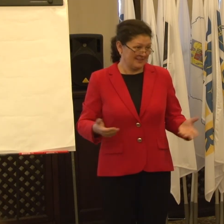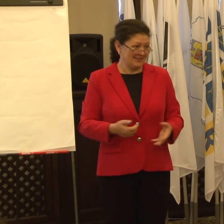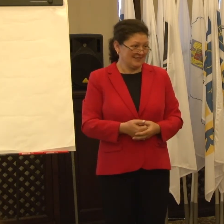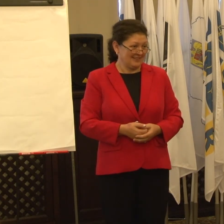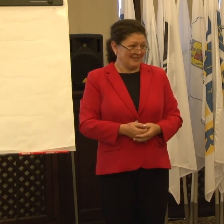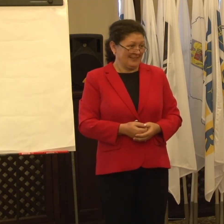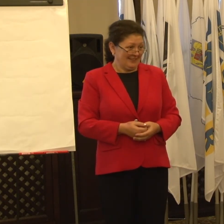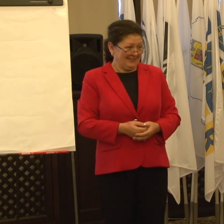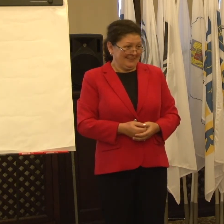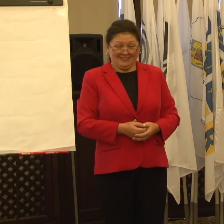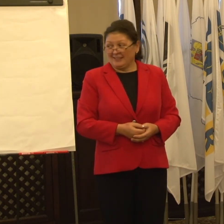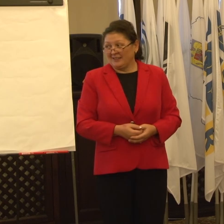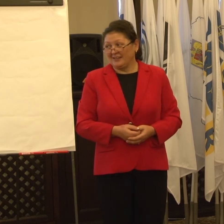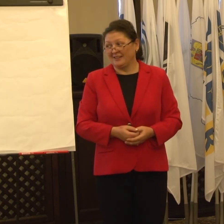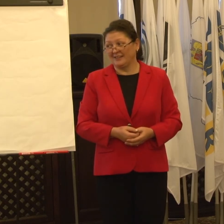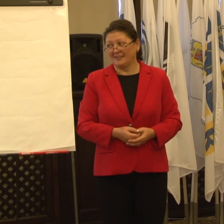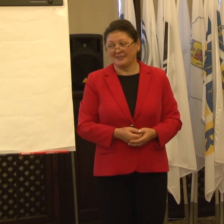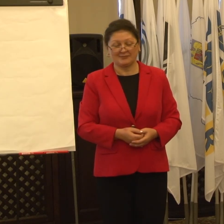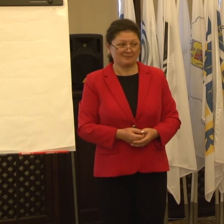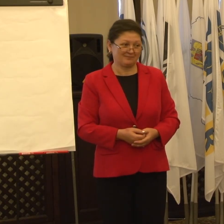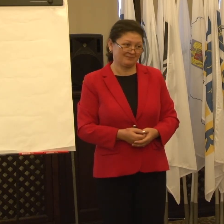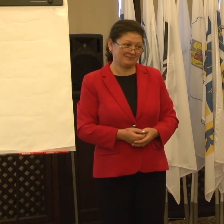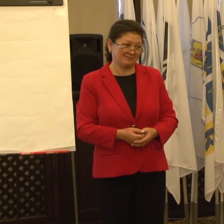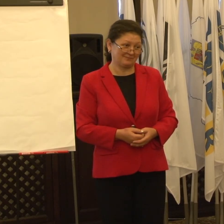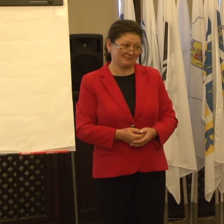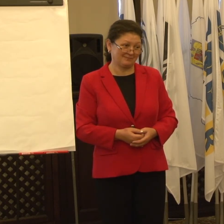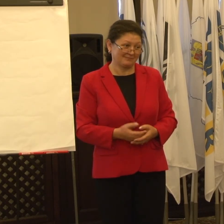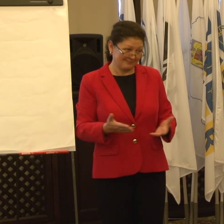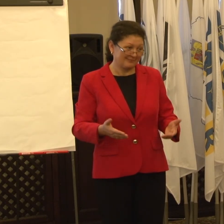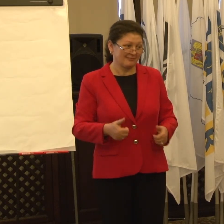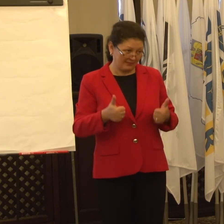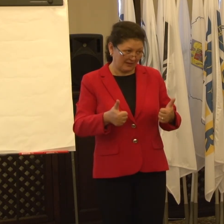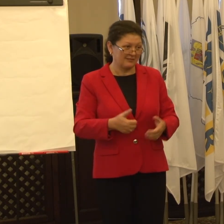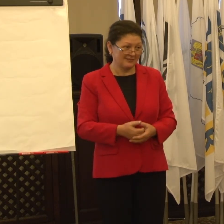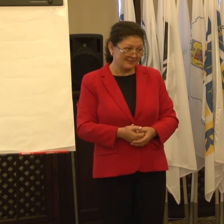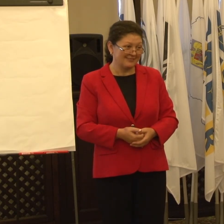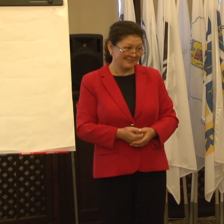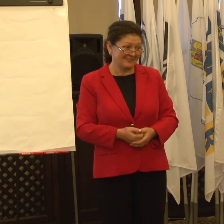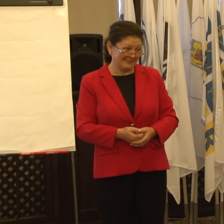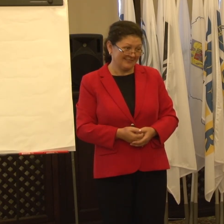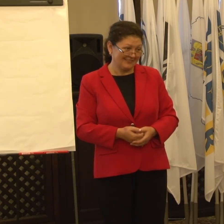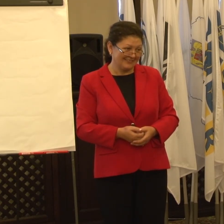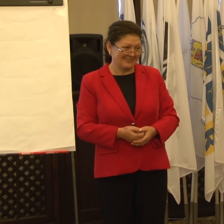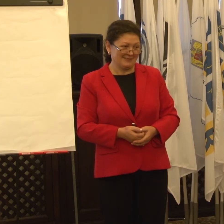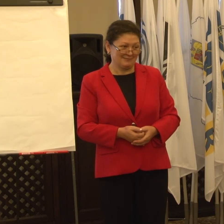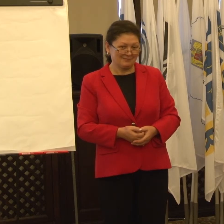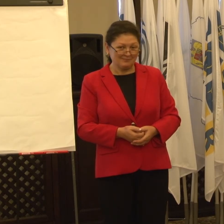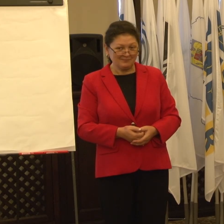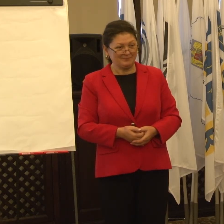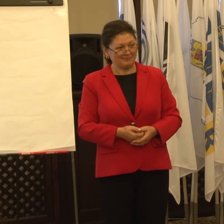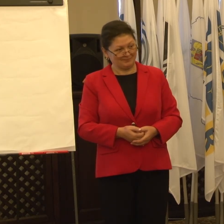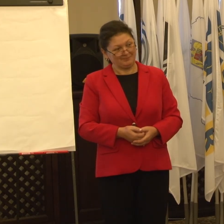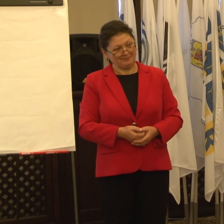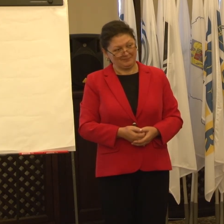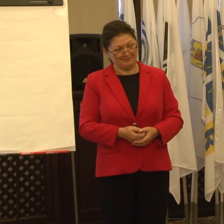că m-am frustrat pentru că ai avut o anumită acțiune și așa mai departe. Deci problema nu este la persoana cu